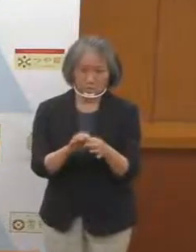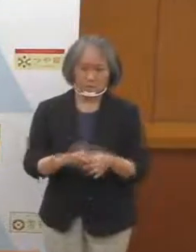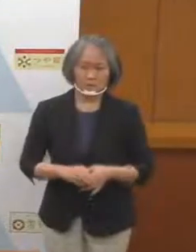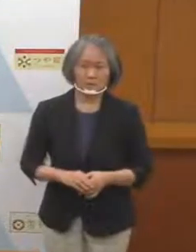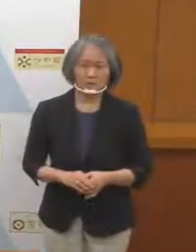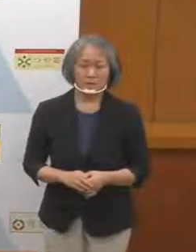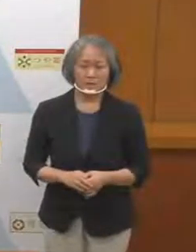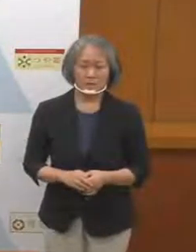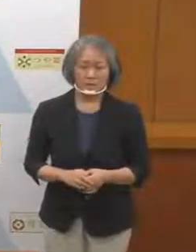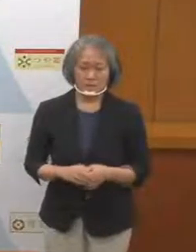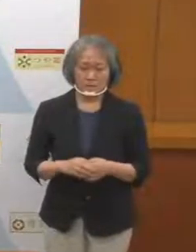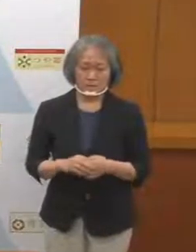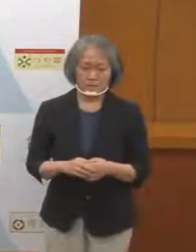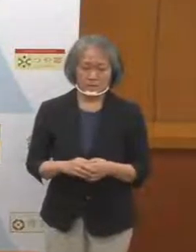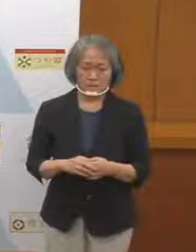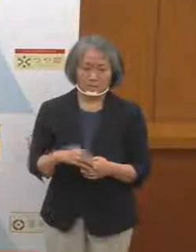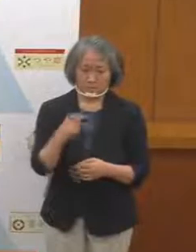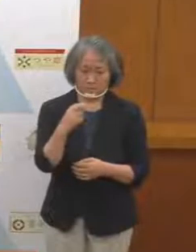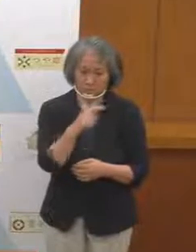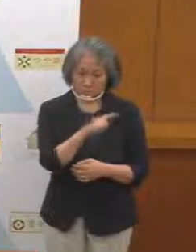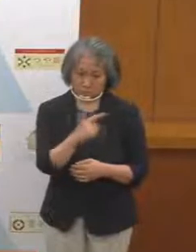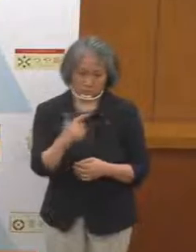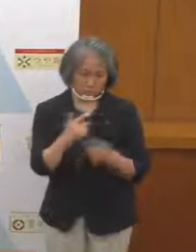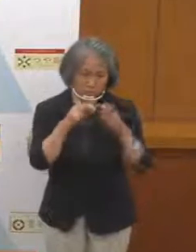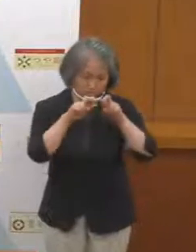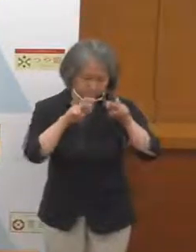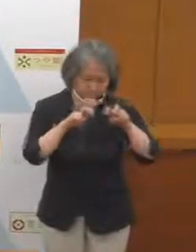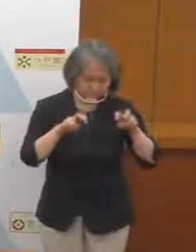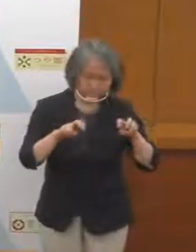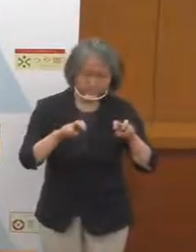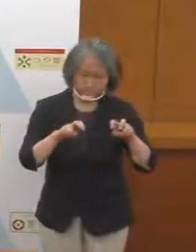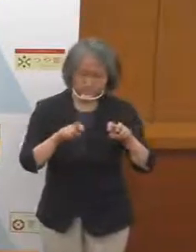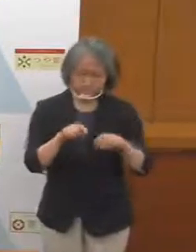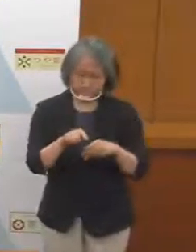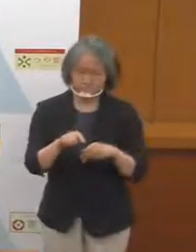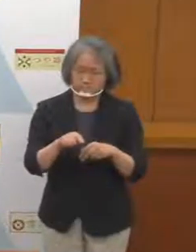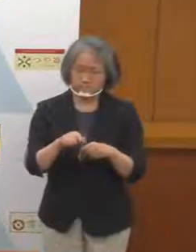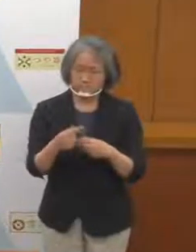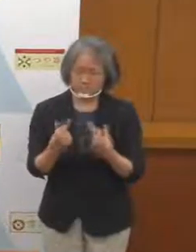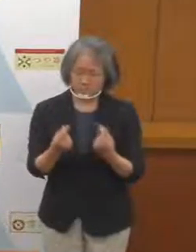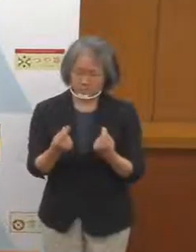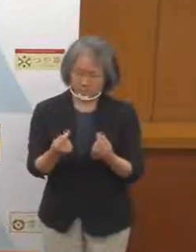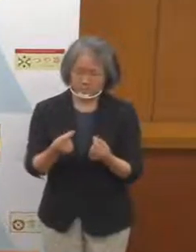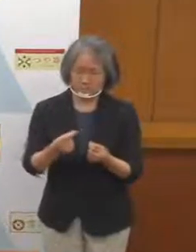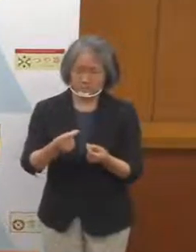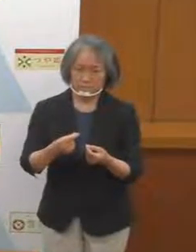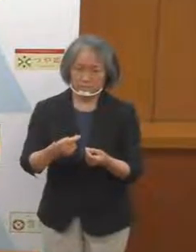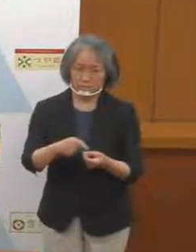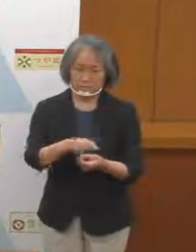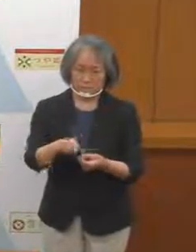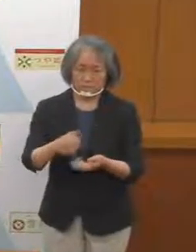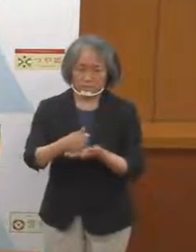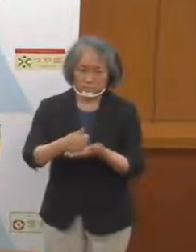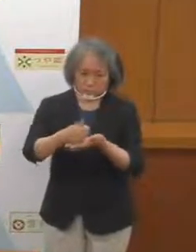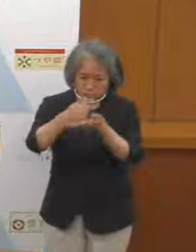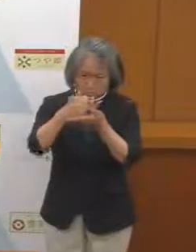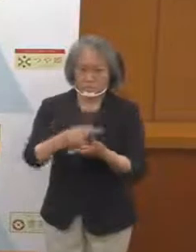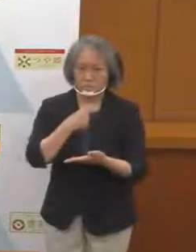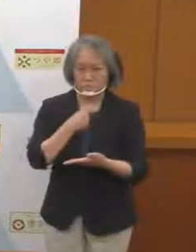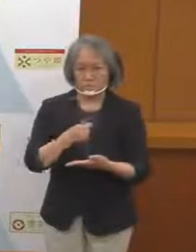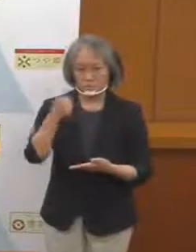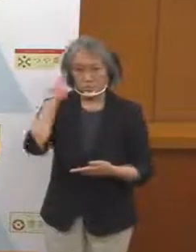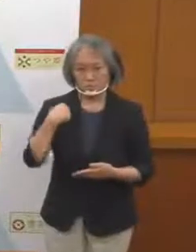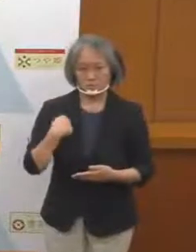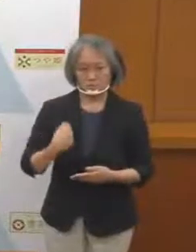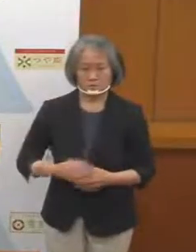かうん分席でありました理そういったことはあのしっかり尊重しなければならないというふうに思っており